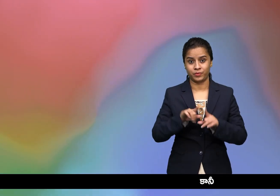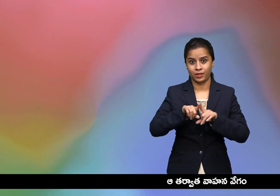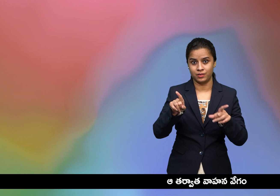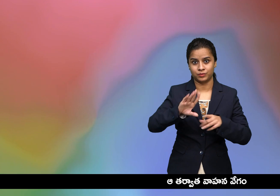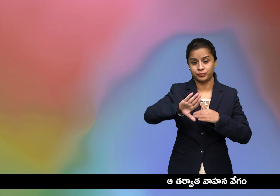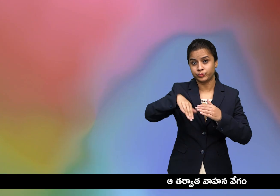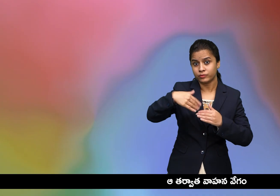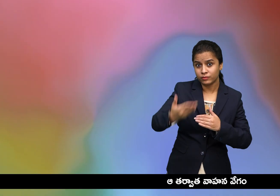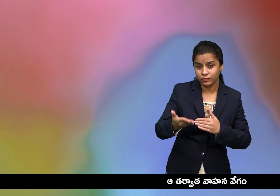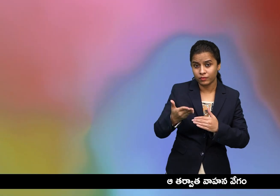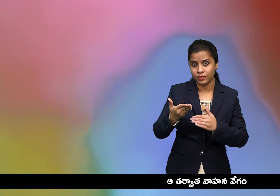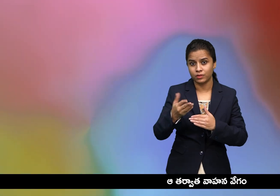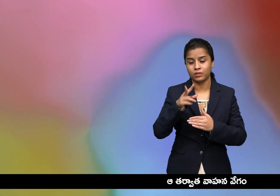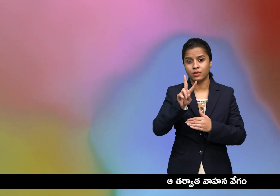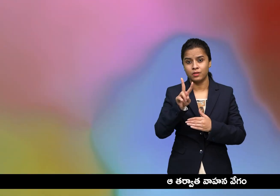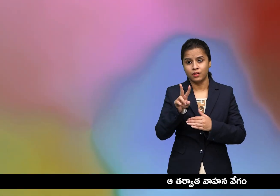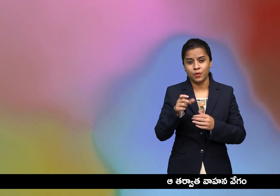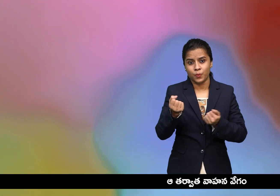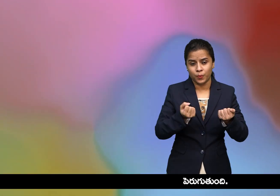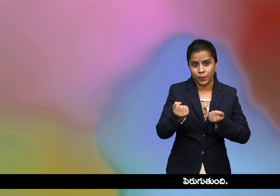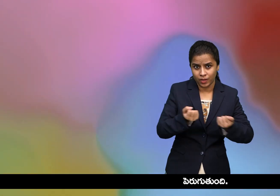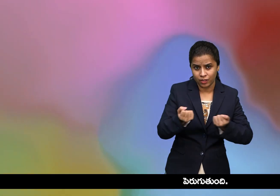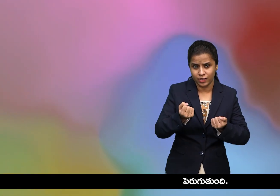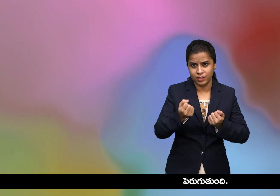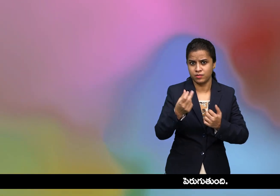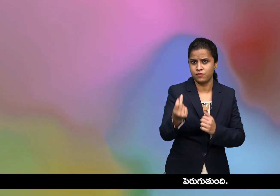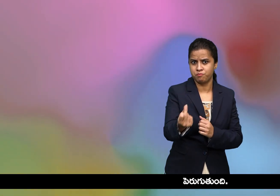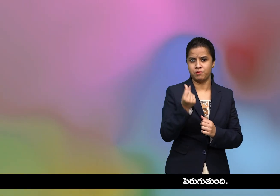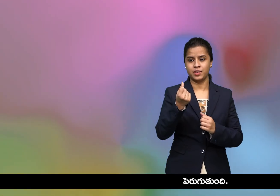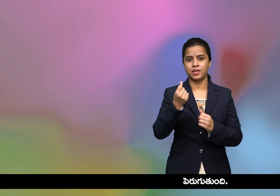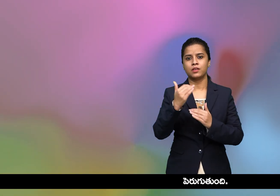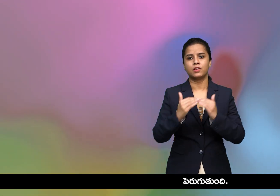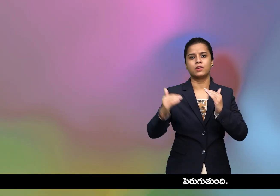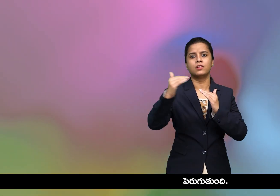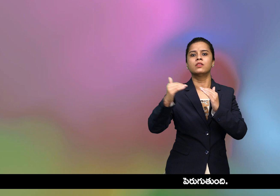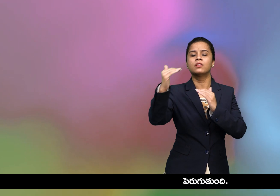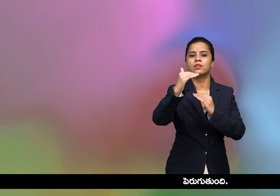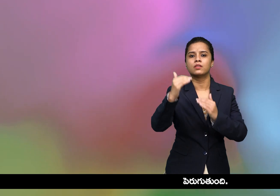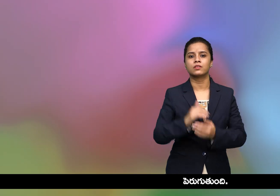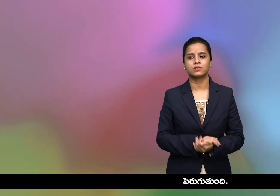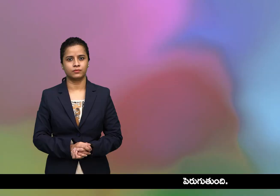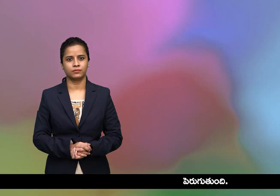కానీ ఆ తర్వాత వాహన వేగం పెరుగుతుంది.